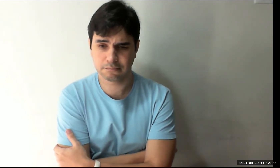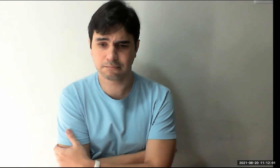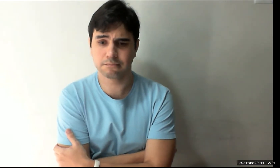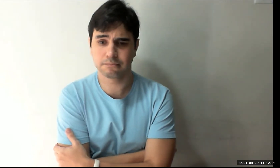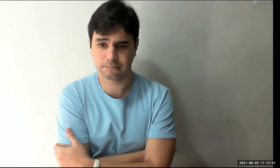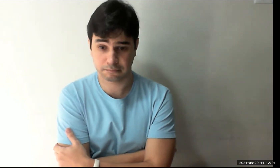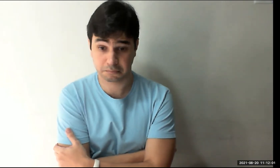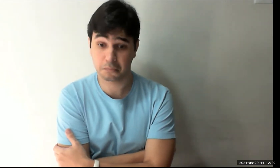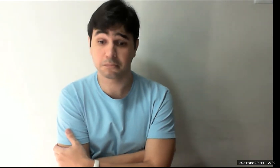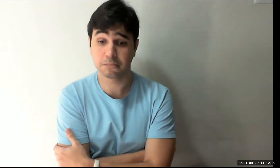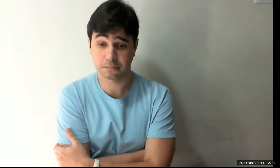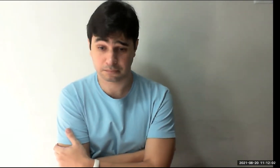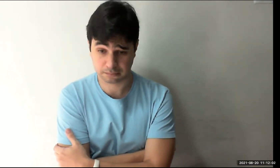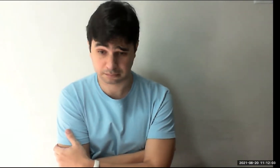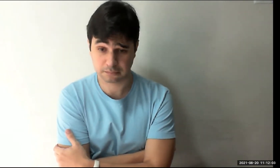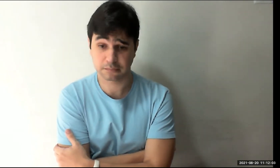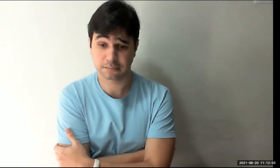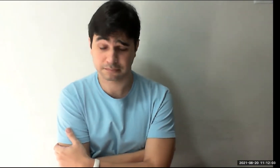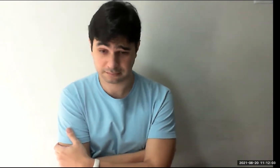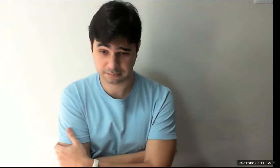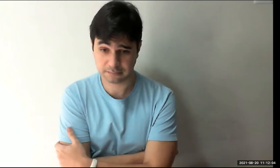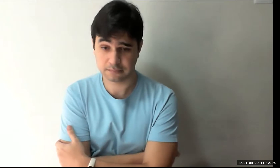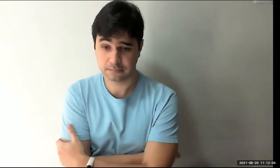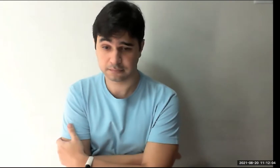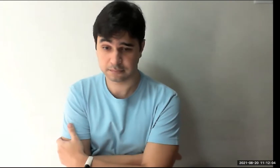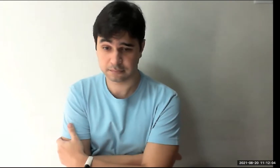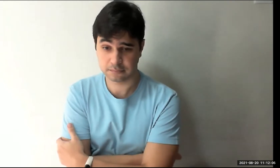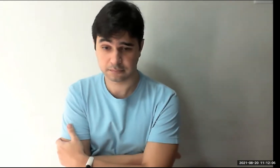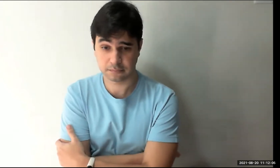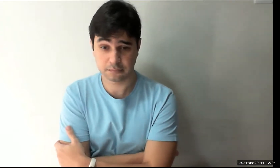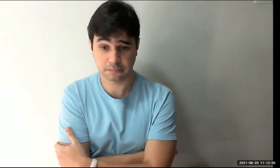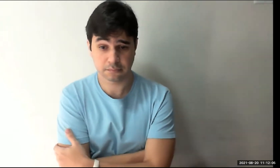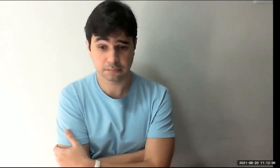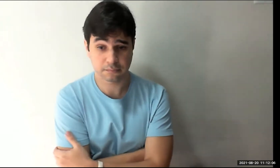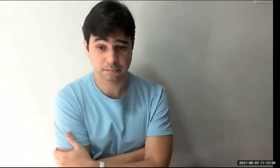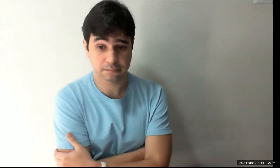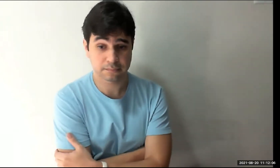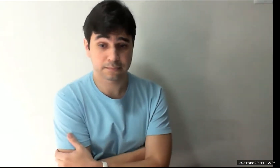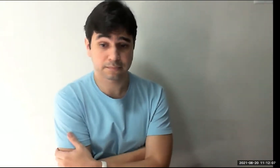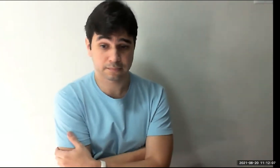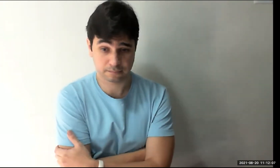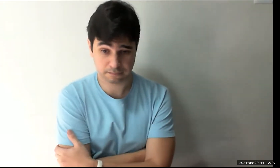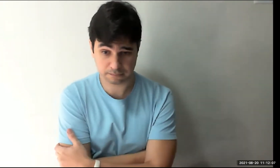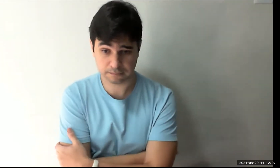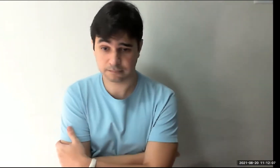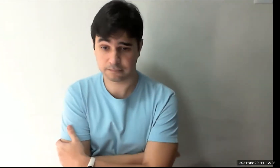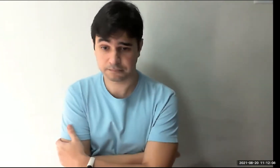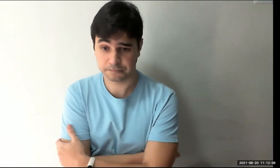trabalhar atletas surdos, Olimpíadas, enfim. Eu, particularmente, vou trabalhar um surfista